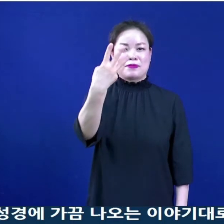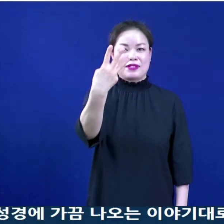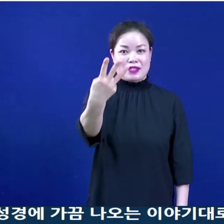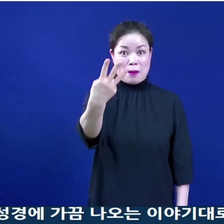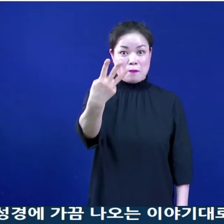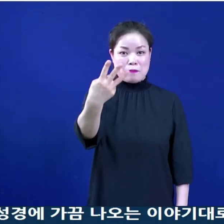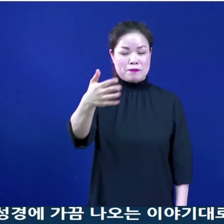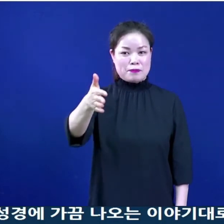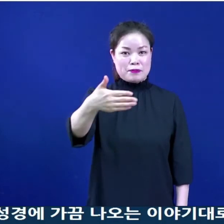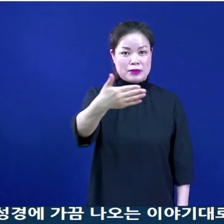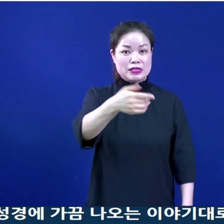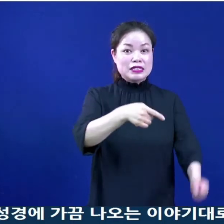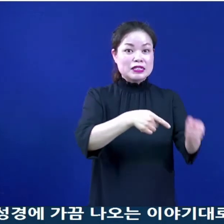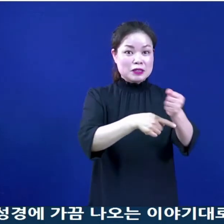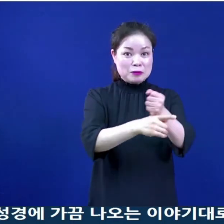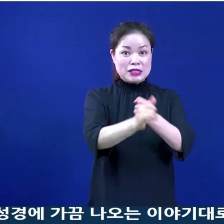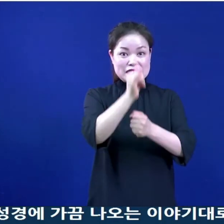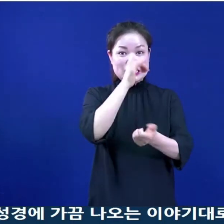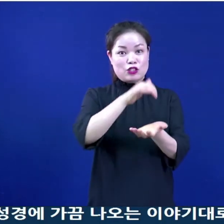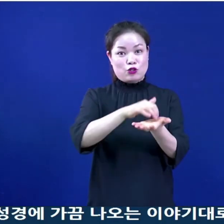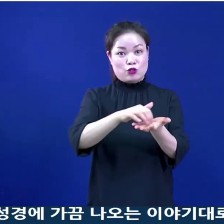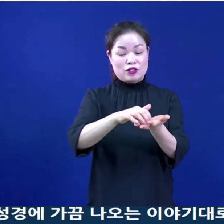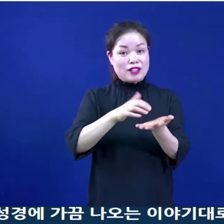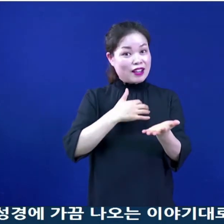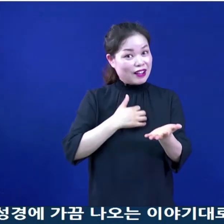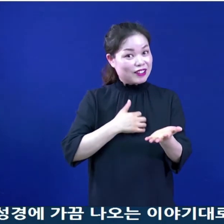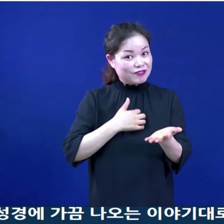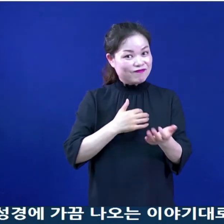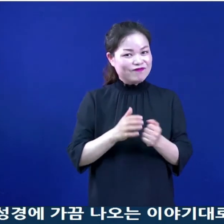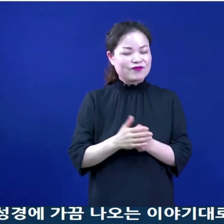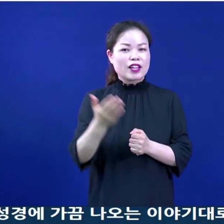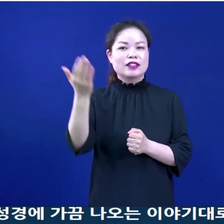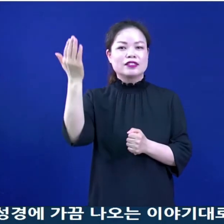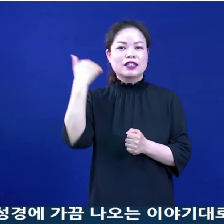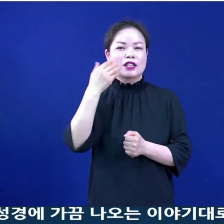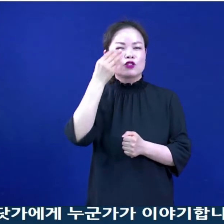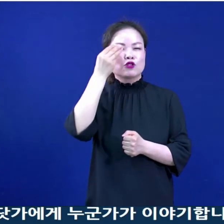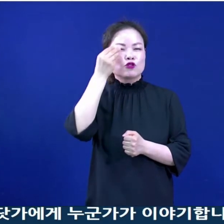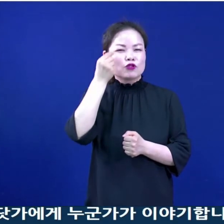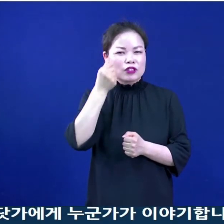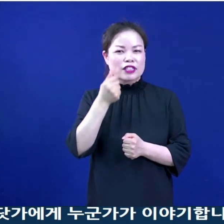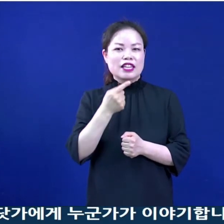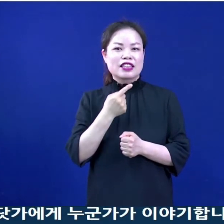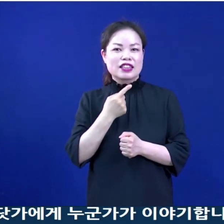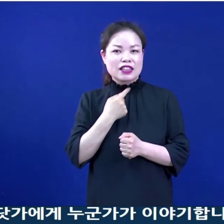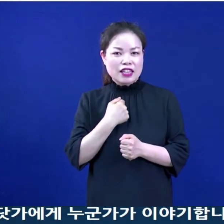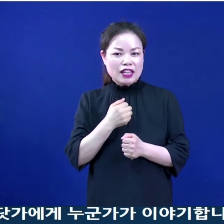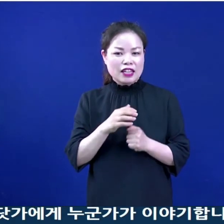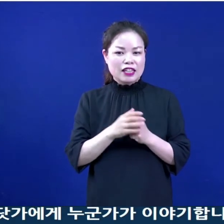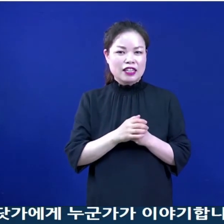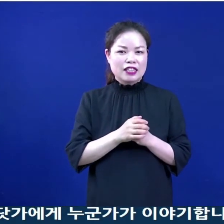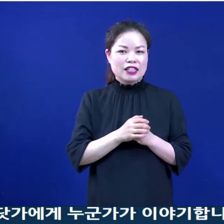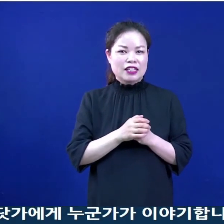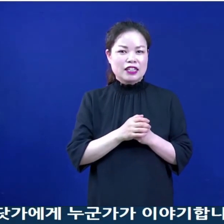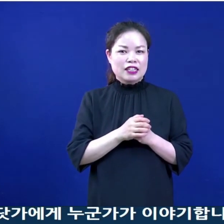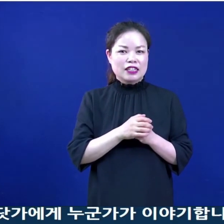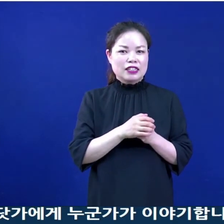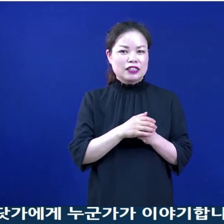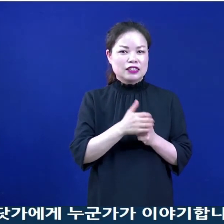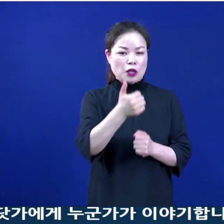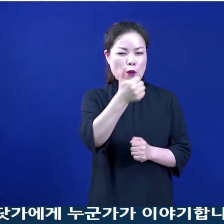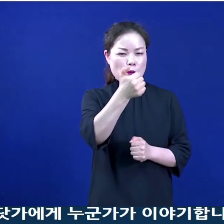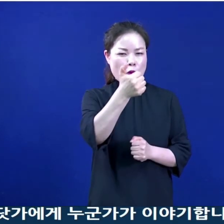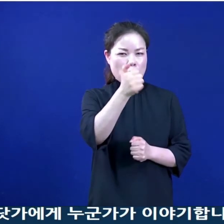153, 의미 있는 숫자이죠. 아시는 분들은 전에 우리가 친숙하게 사용하였던 그 똑딱이 모나미